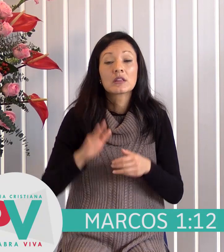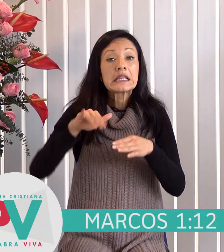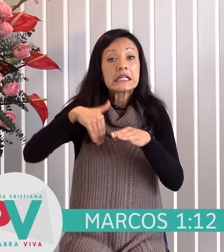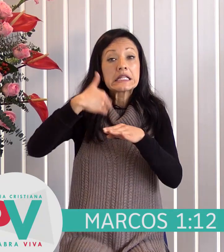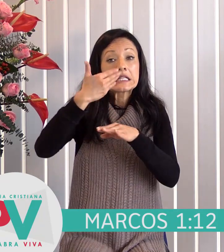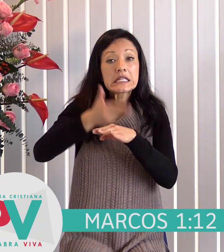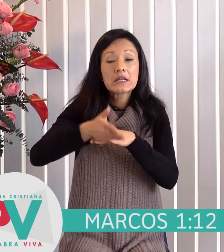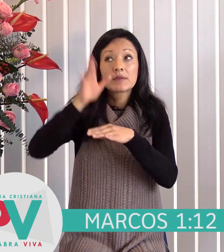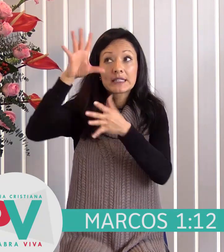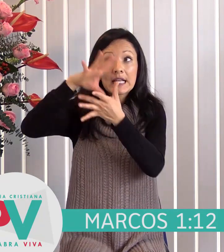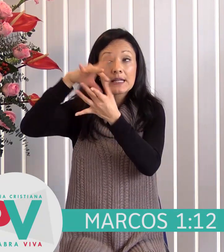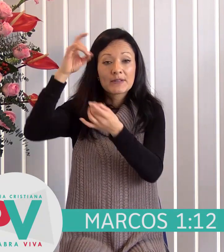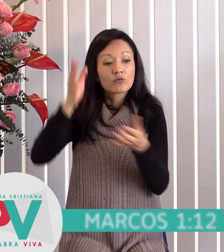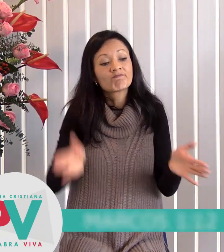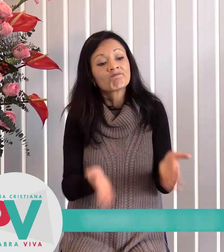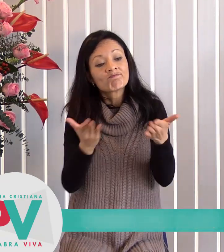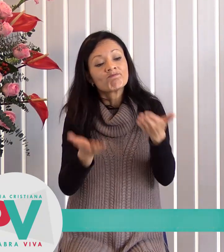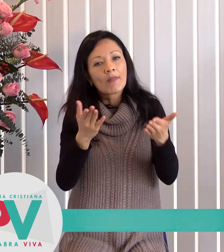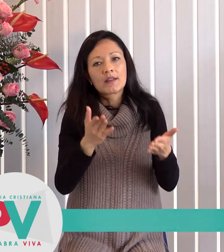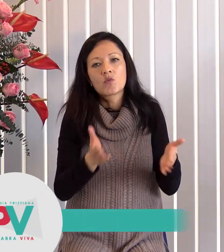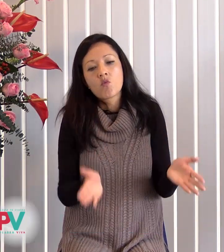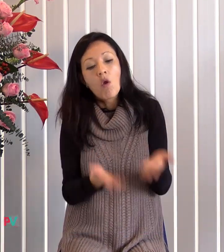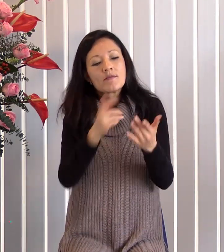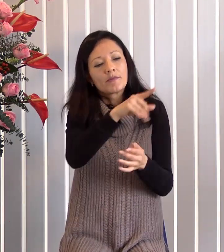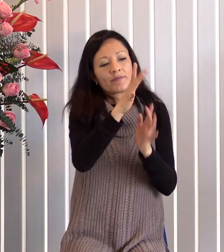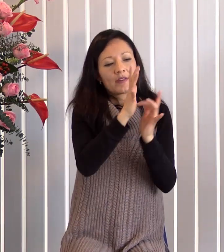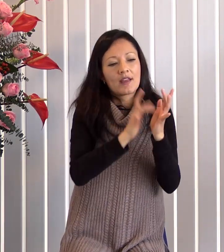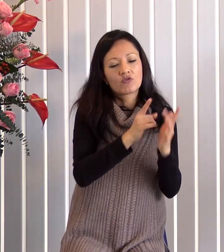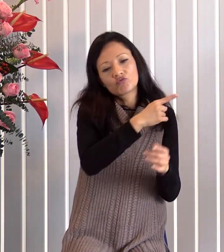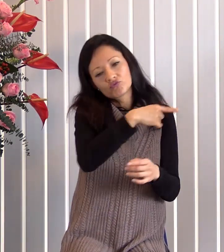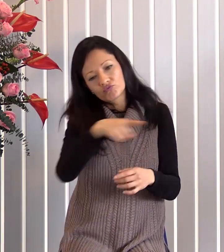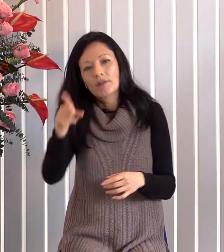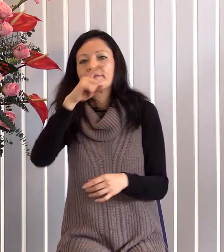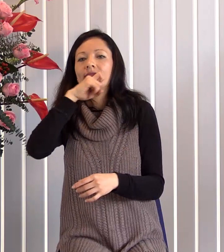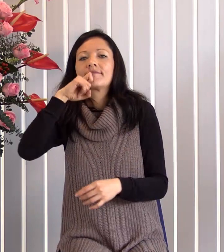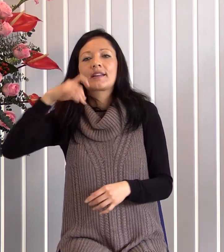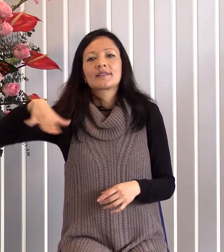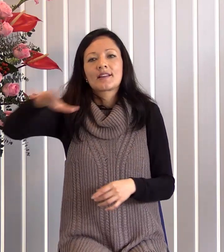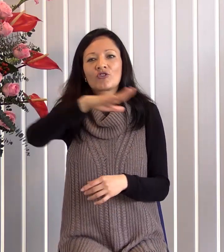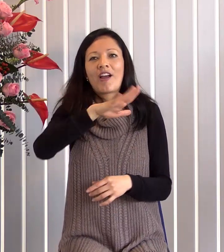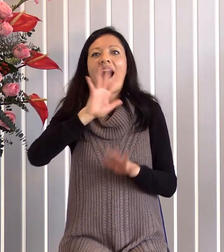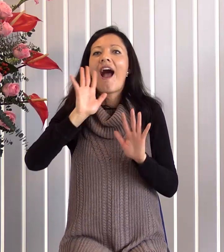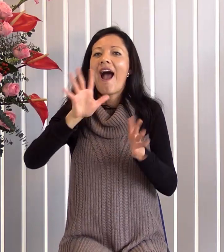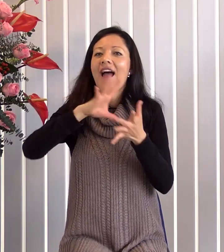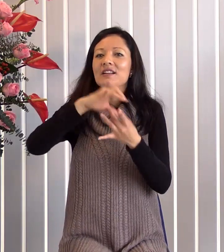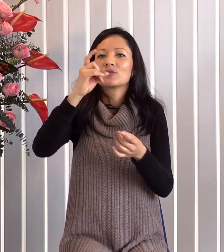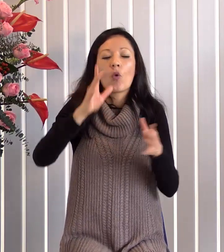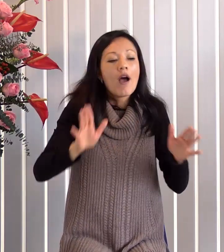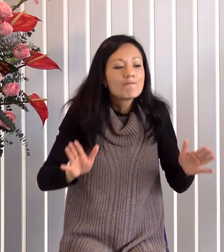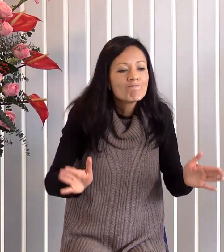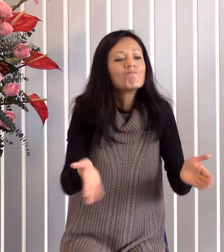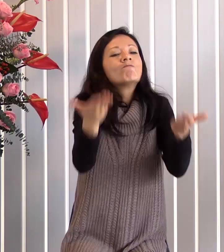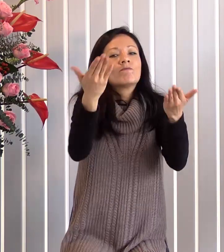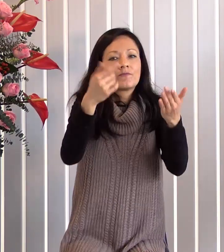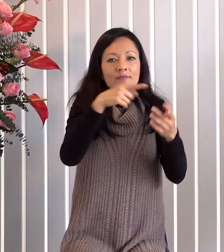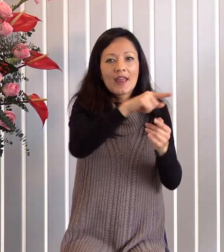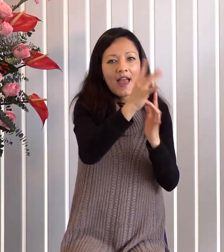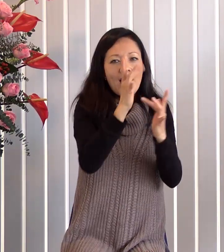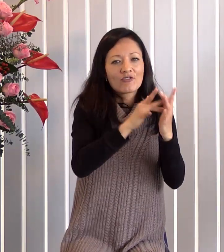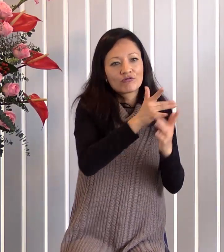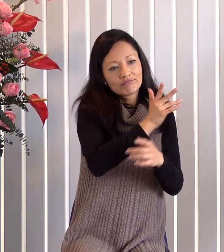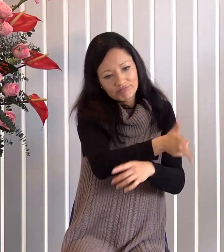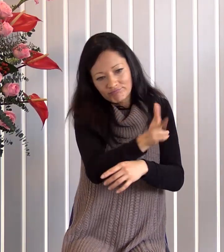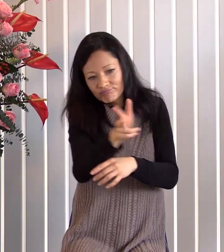Luego el Espíritu lo impulsó a ir al desierto. Muy bien. Luego el Espíritu, ¿qué? Lo impulsó